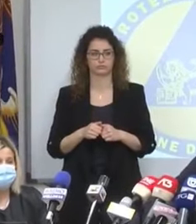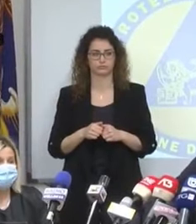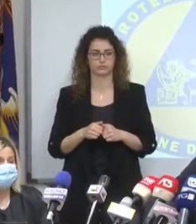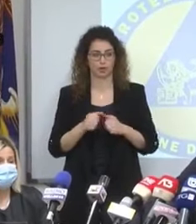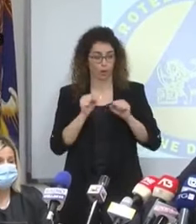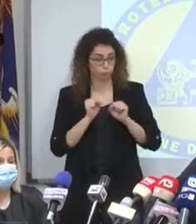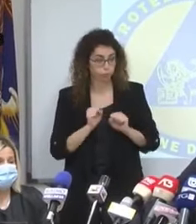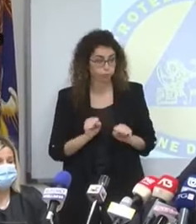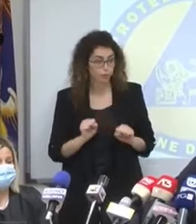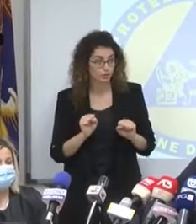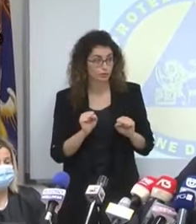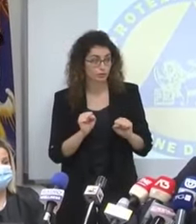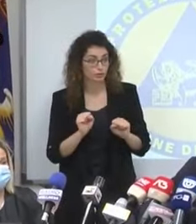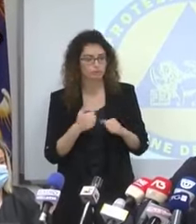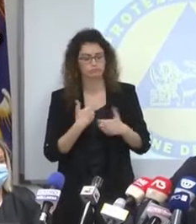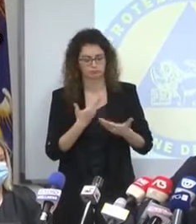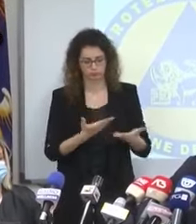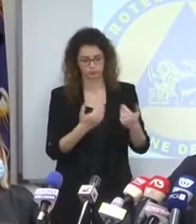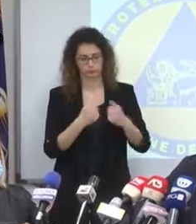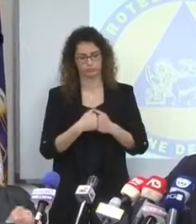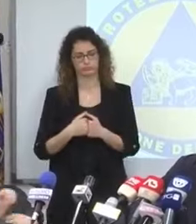perfetto. Posso? Prego. Dunque,